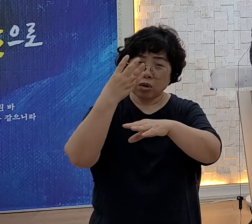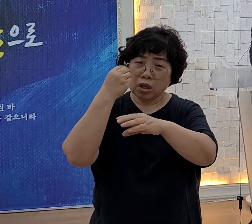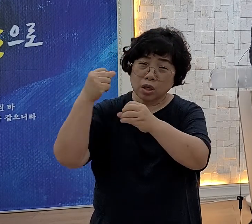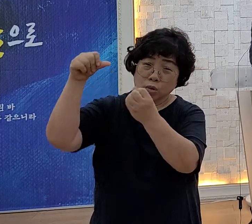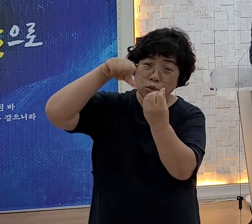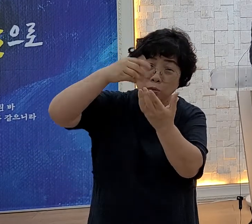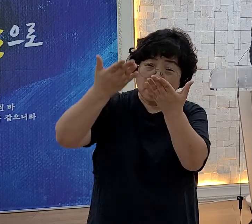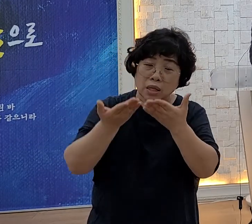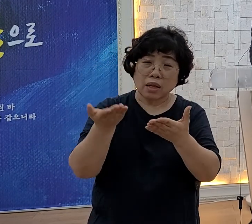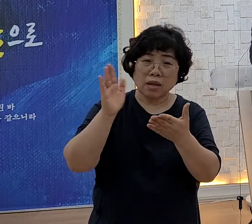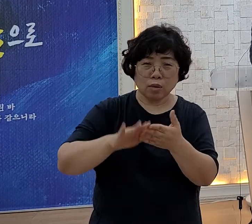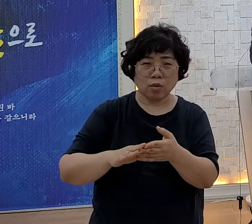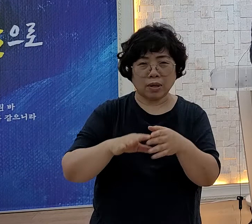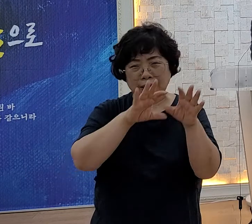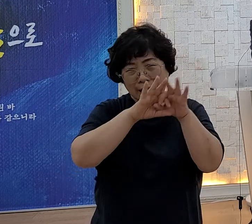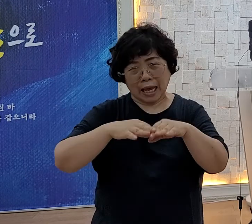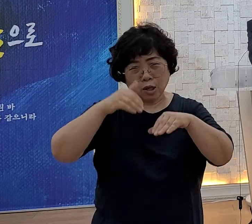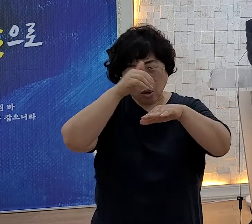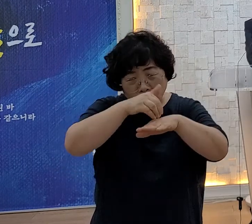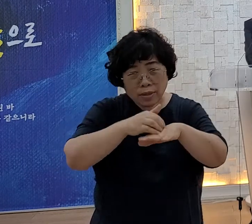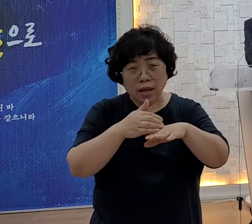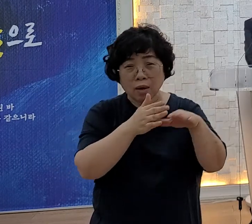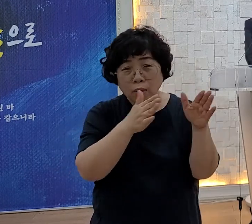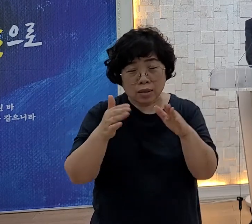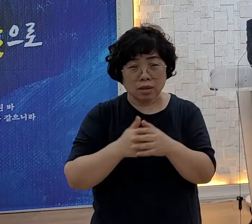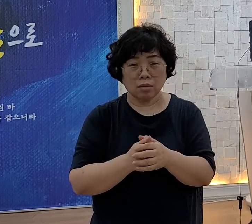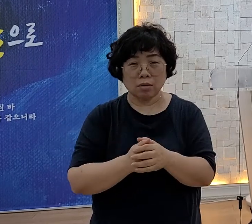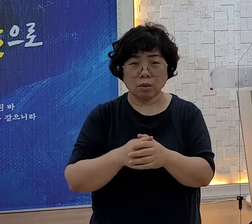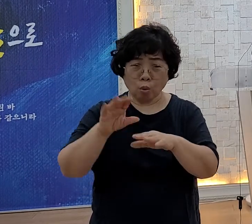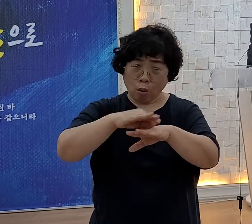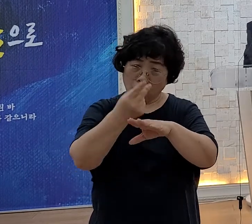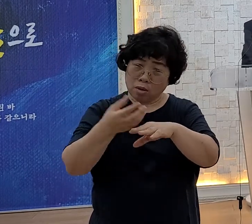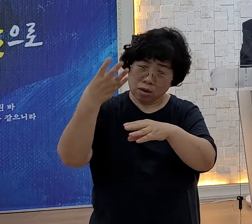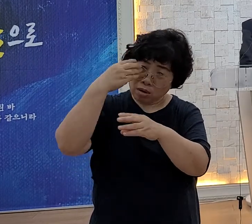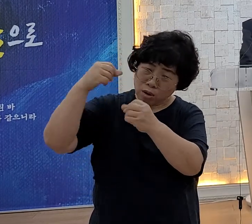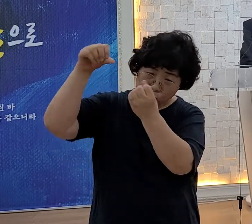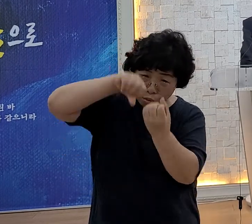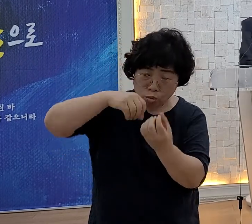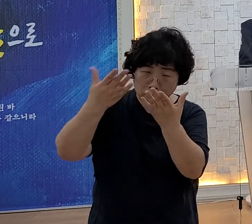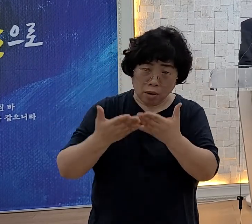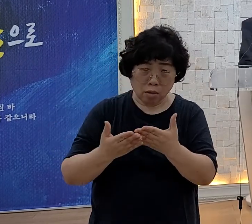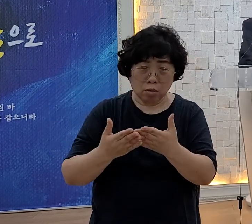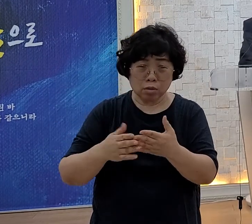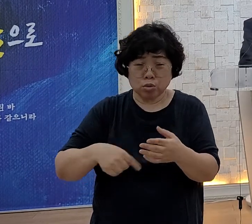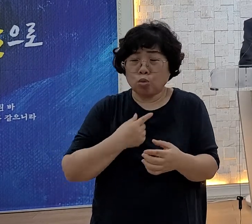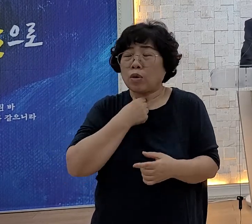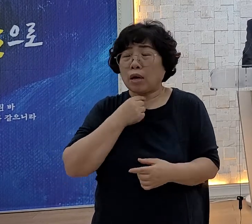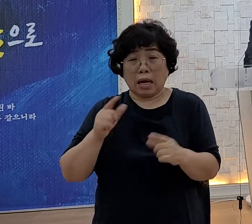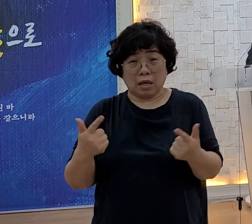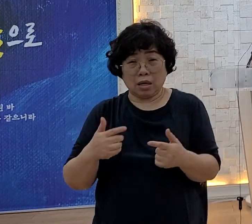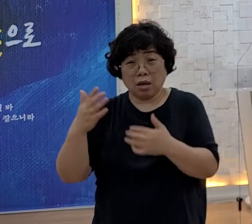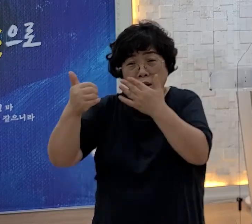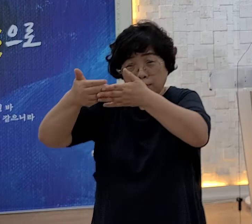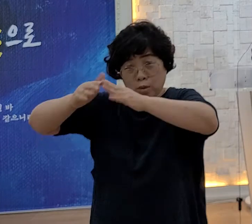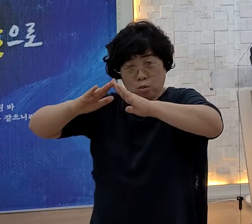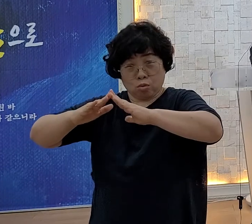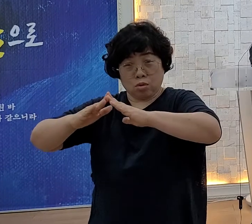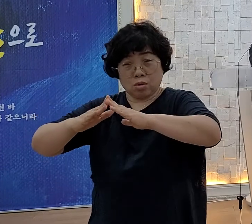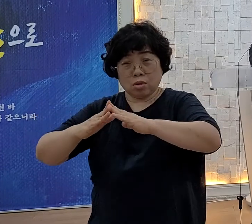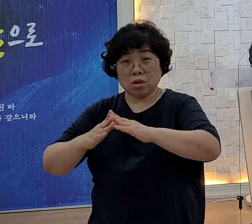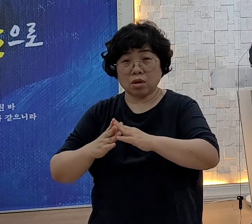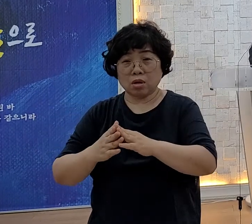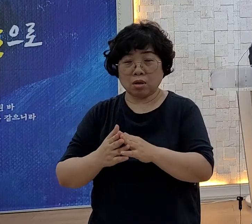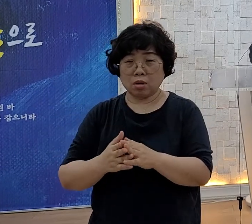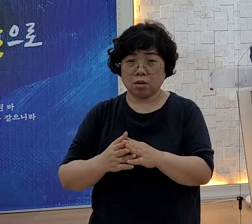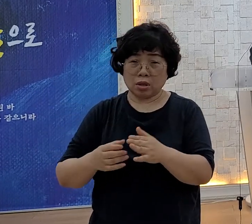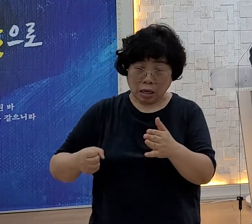받았습니다. 아니 자기가 뭐 받고 싶어 받았습니까? 하나님이 그를 왕으로 세우라서 기름 부음 받았는데 그때부터 얼마나